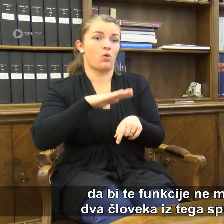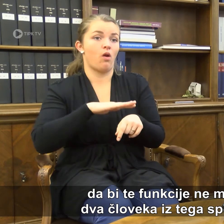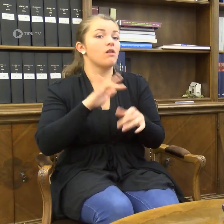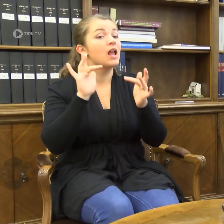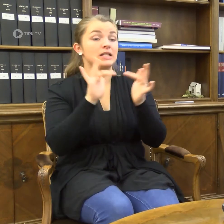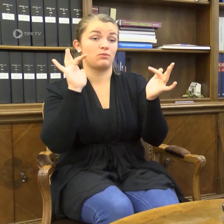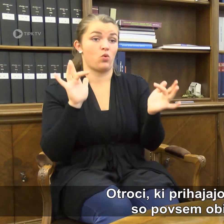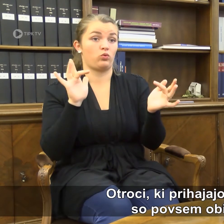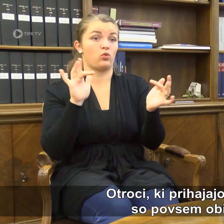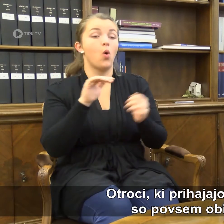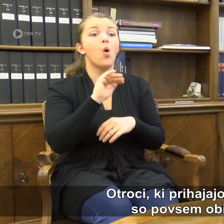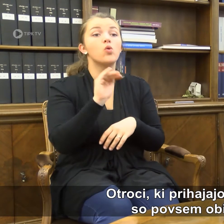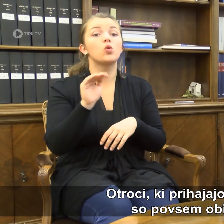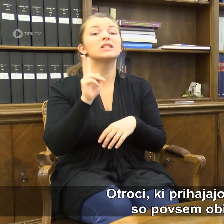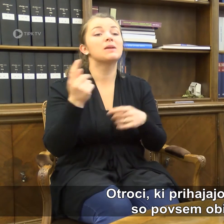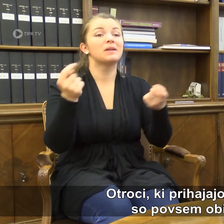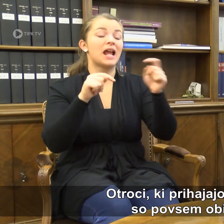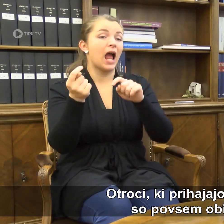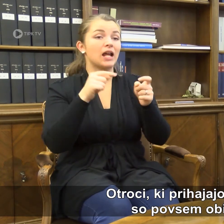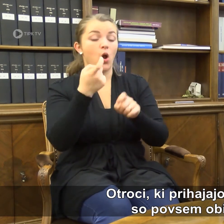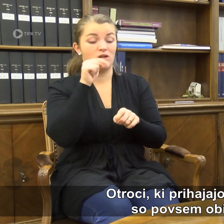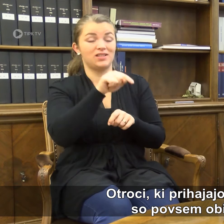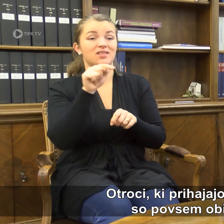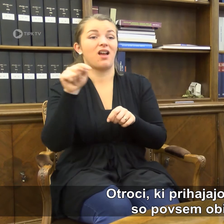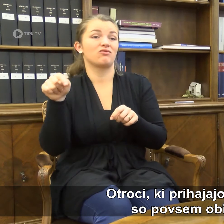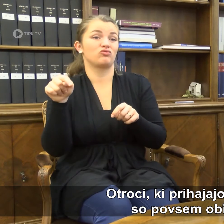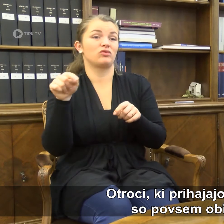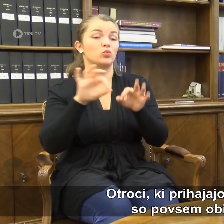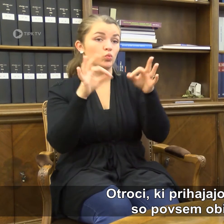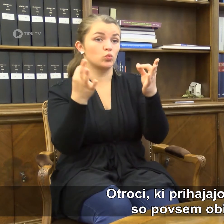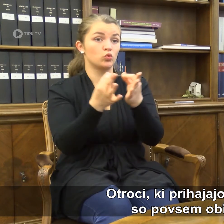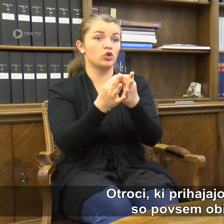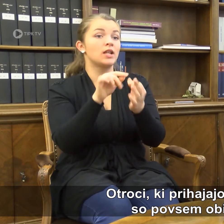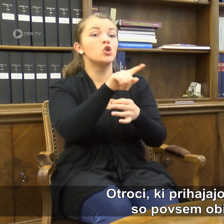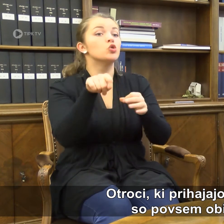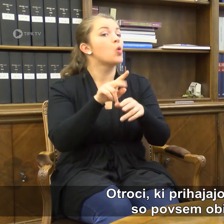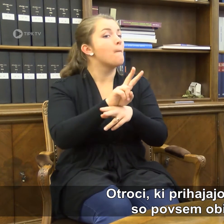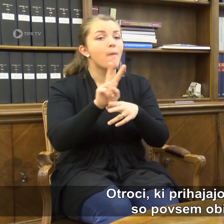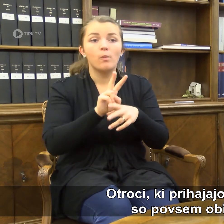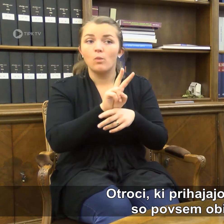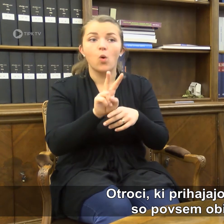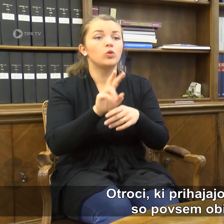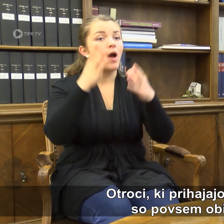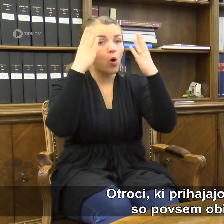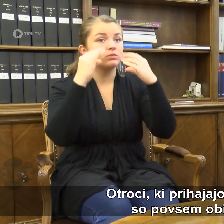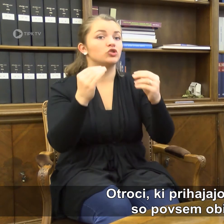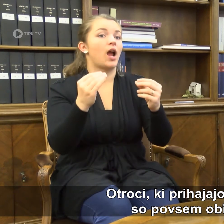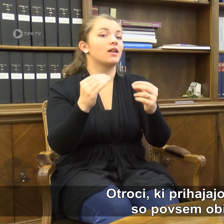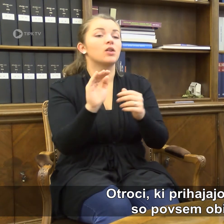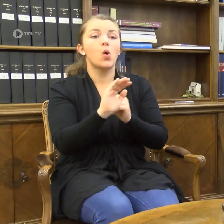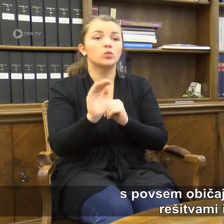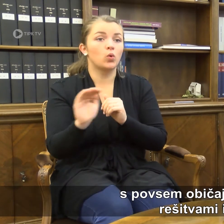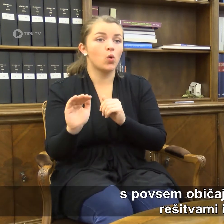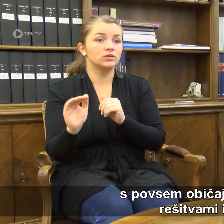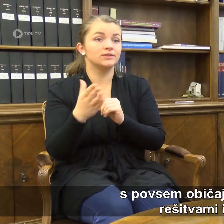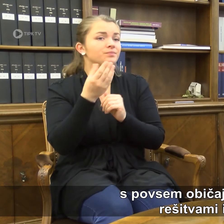ki prihajajo iz takih družin, so povsem običajni otroci z povsem